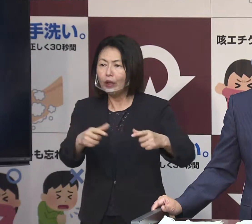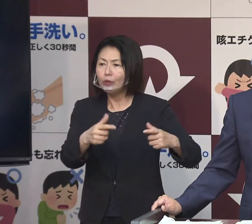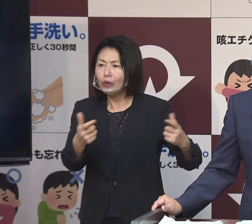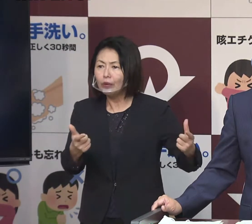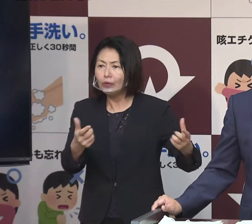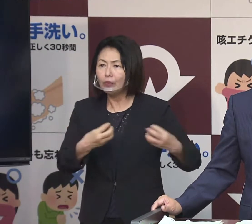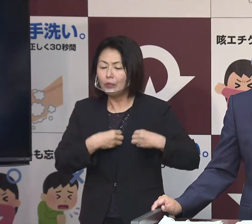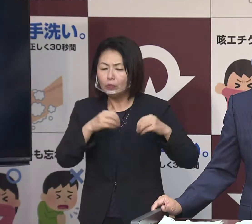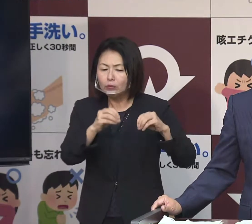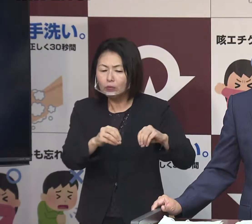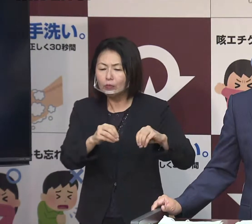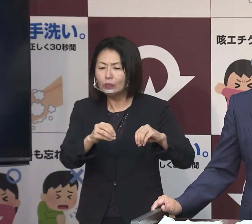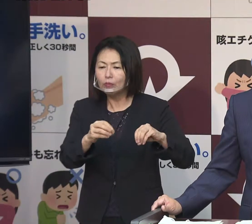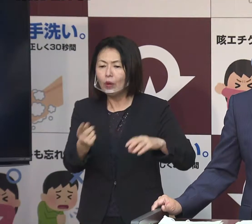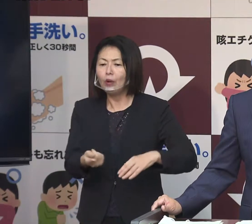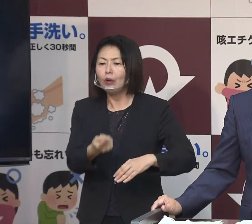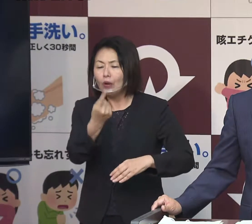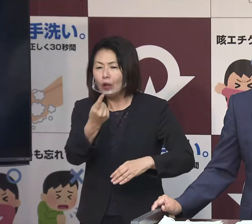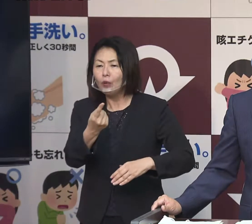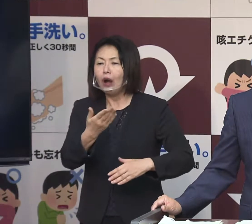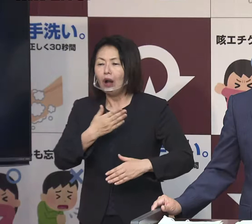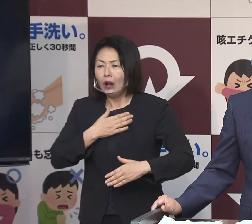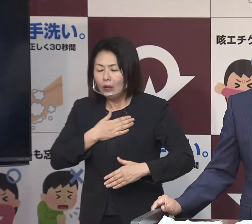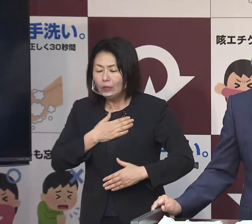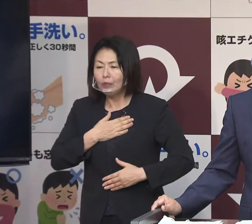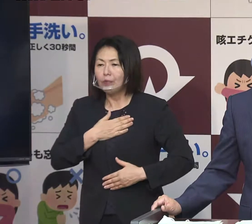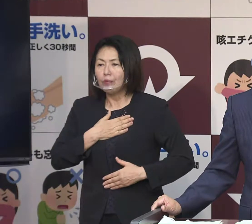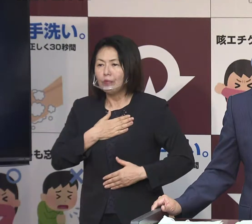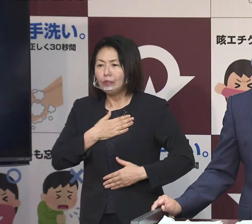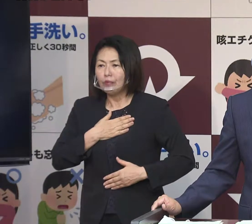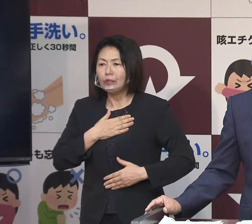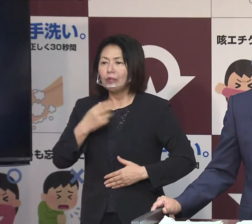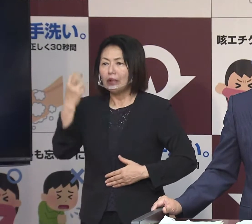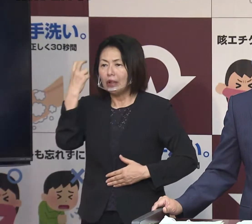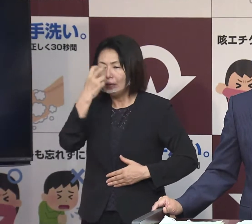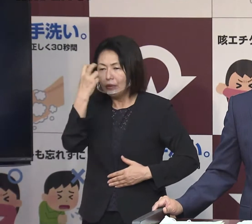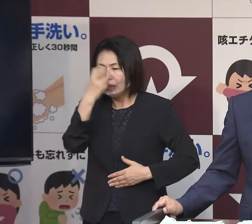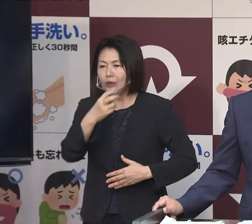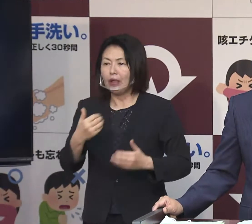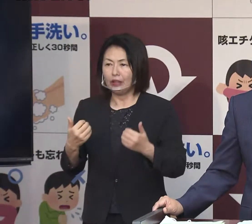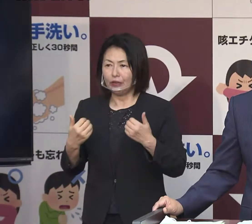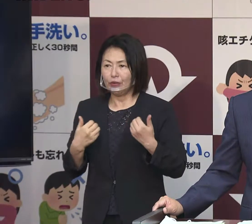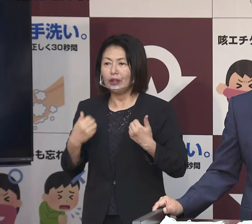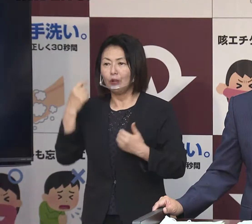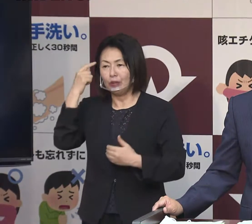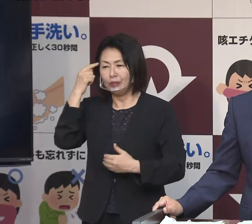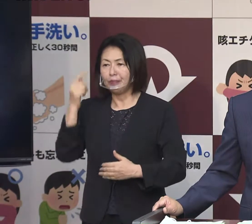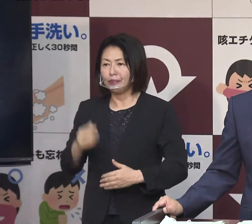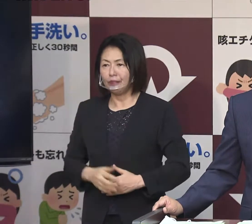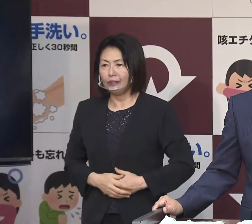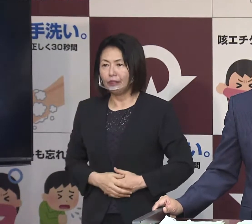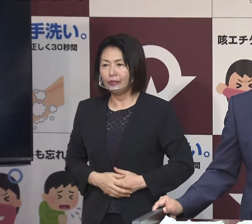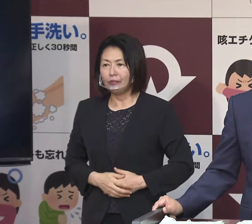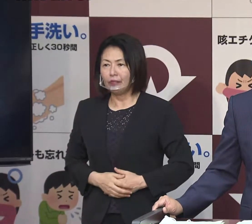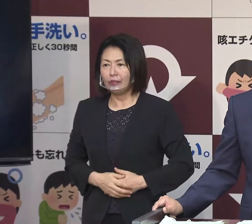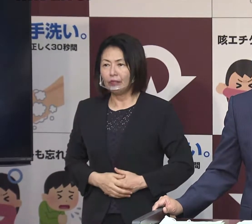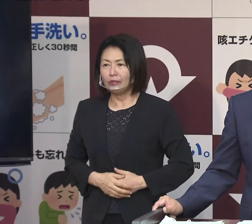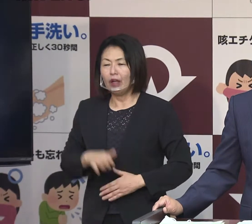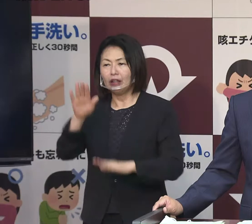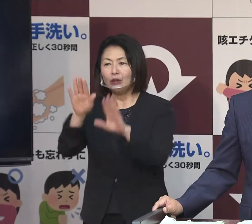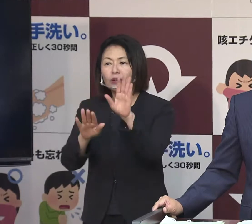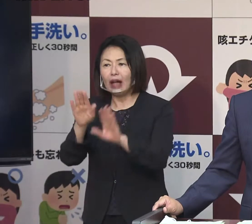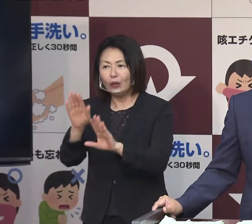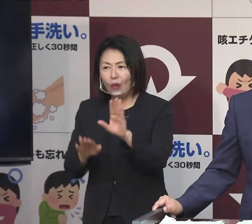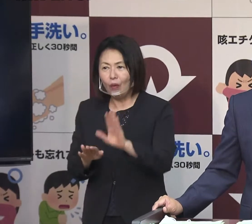ね、我々意識して見ていかな物事を見ていかなければいけないと思っておりますので、そういった意識を持ちながら状況はです